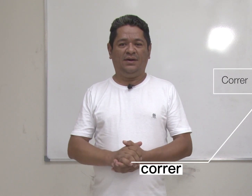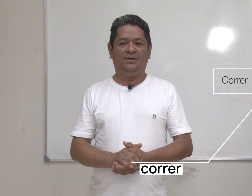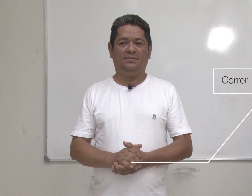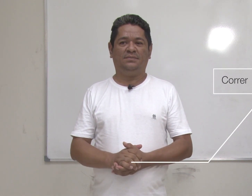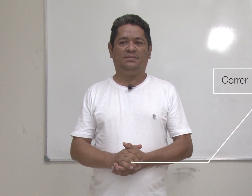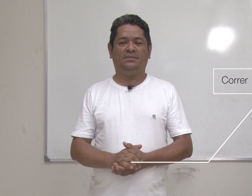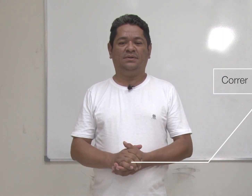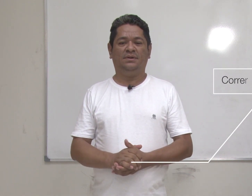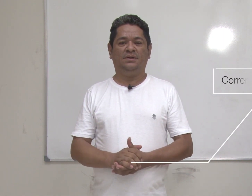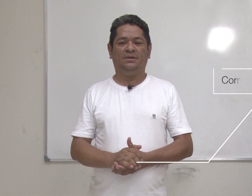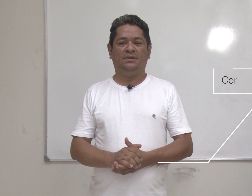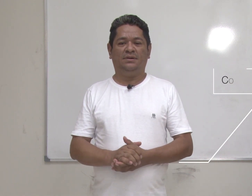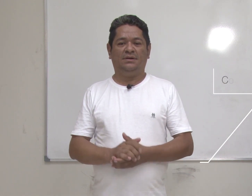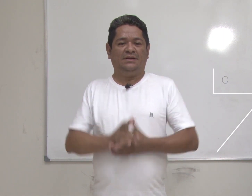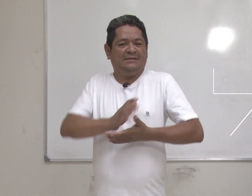correr,